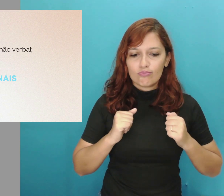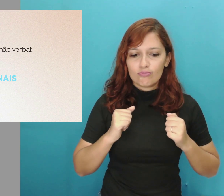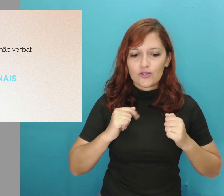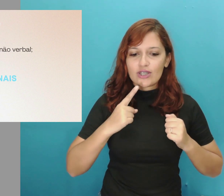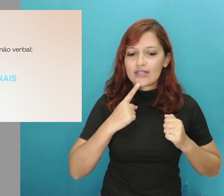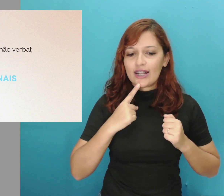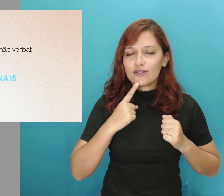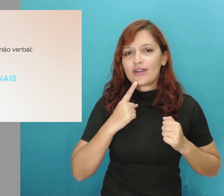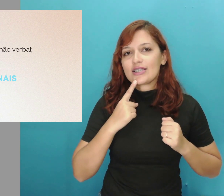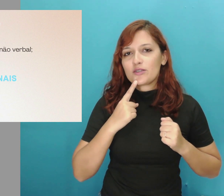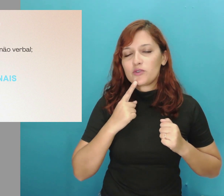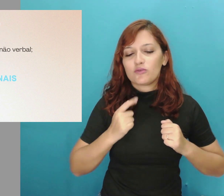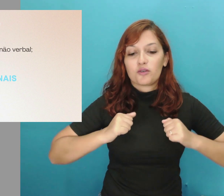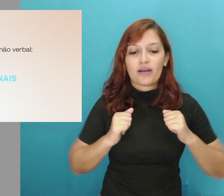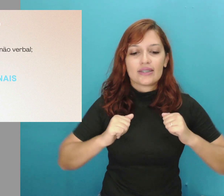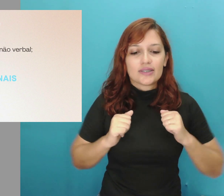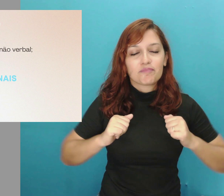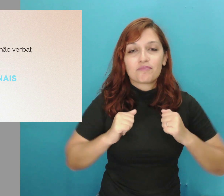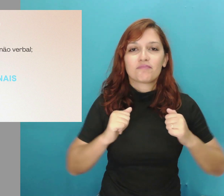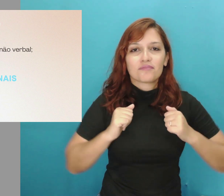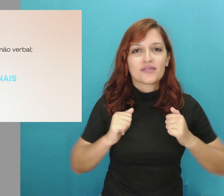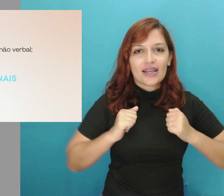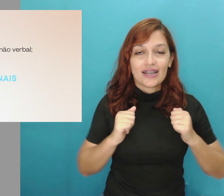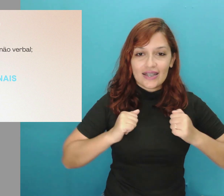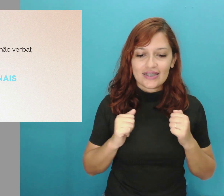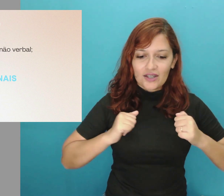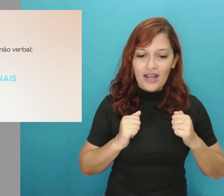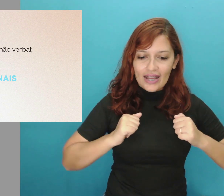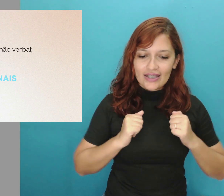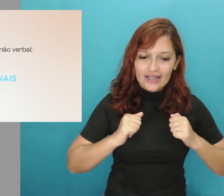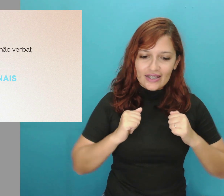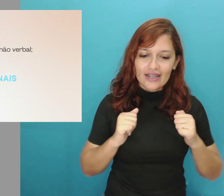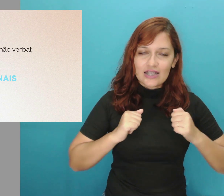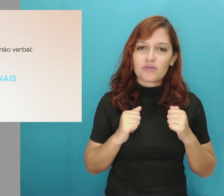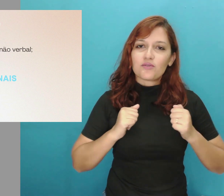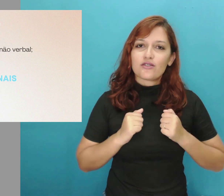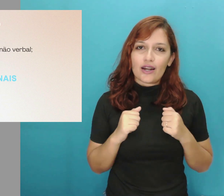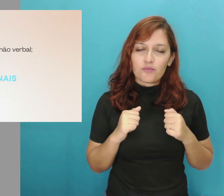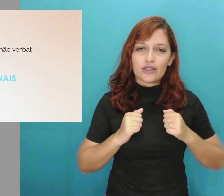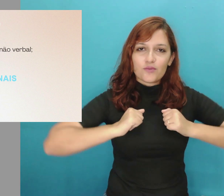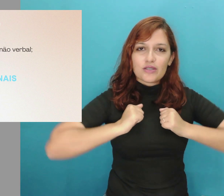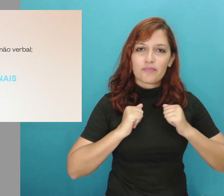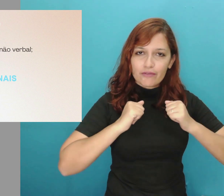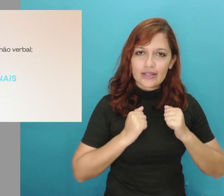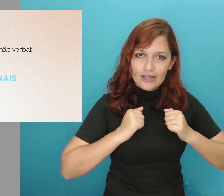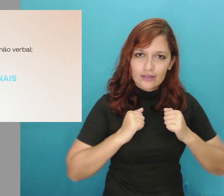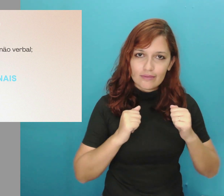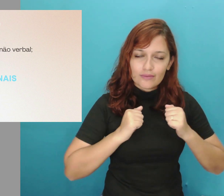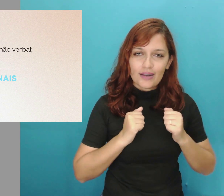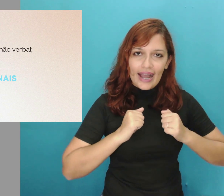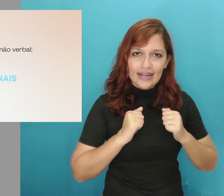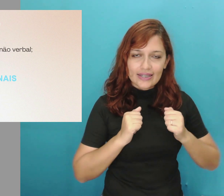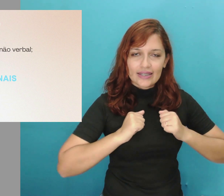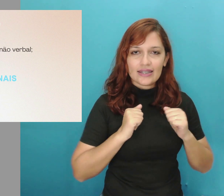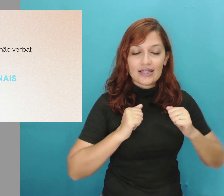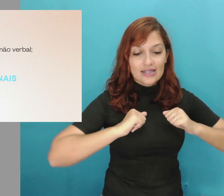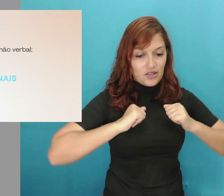eu não sei se galinha faz esse bico não, mas, então, aqui as pessoas geralmente usam para fazer uma galinha, né? Isso aqui